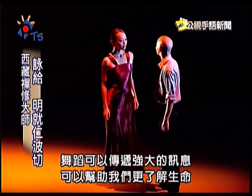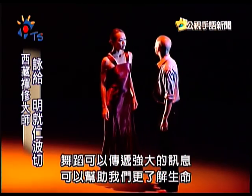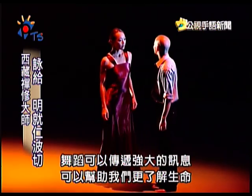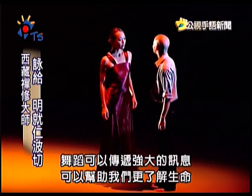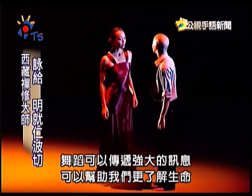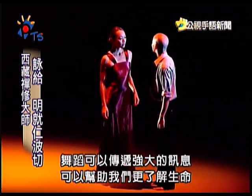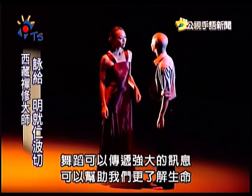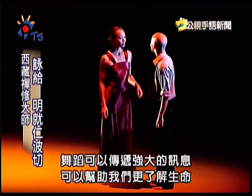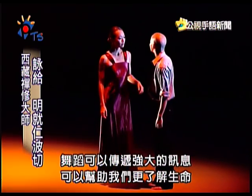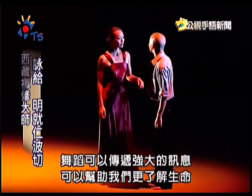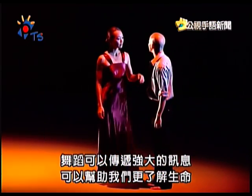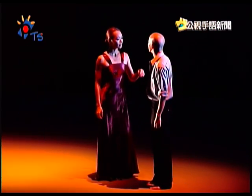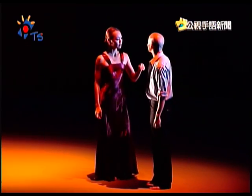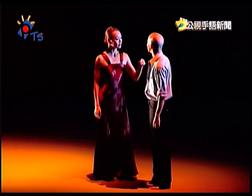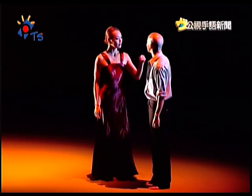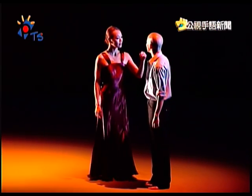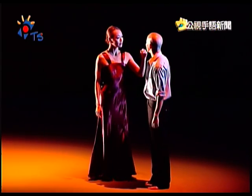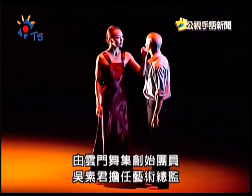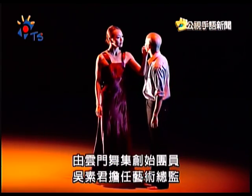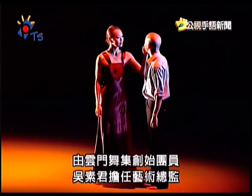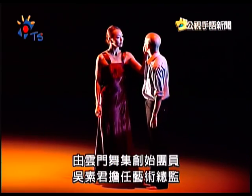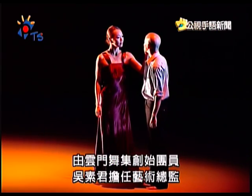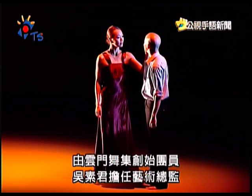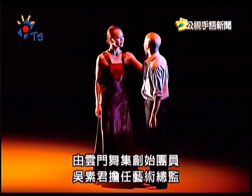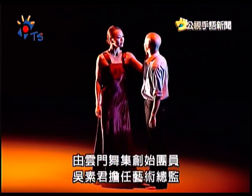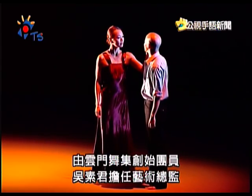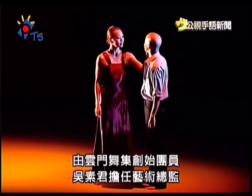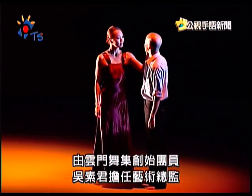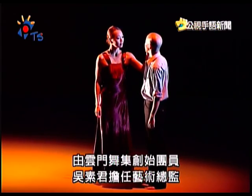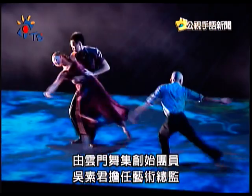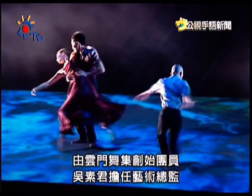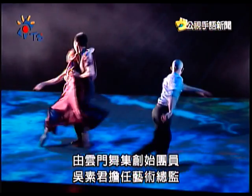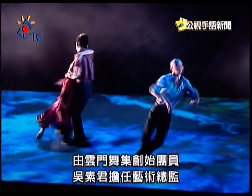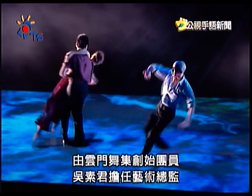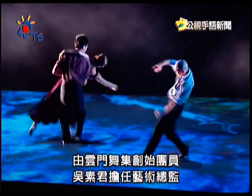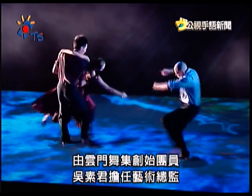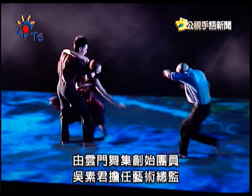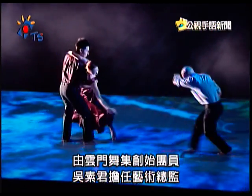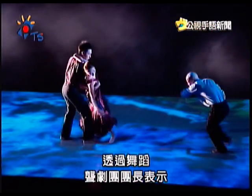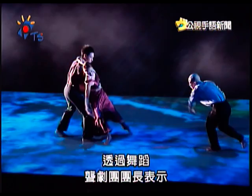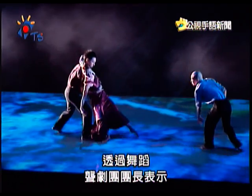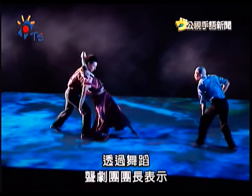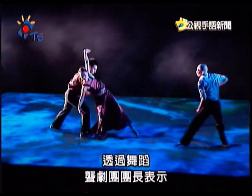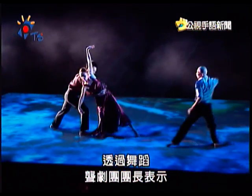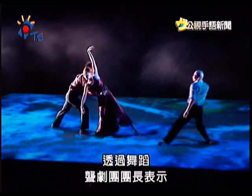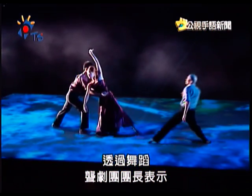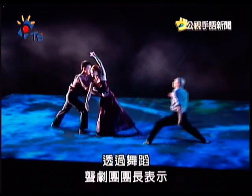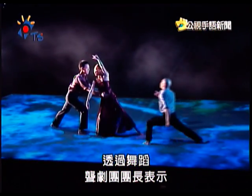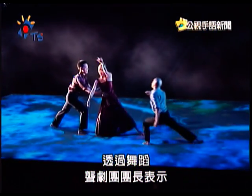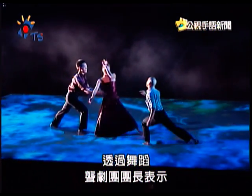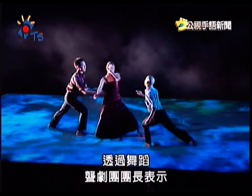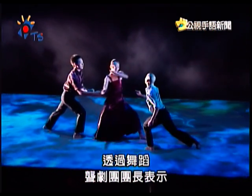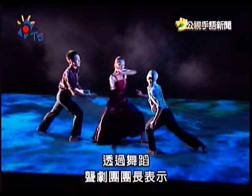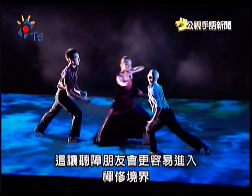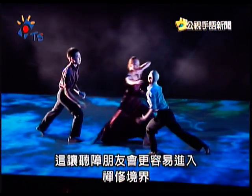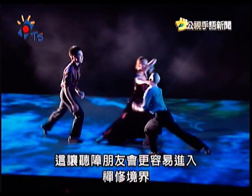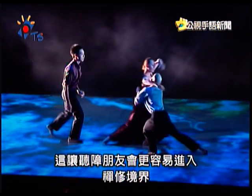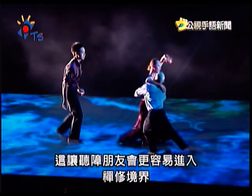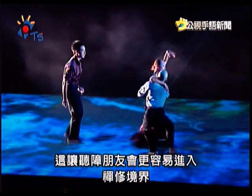our life. 由于闷舞集创始团员吴素君担任艺术总监，透过舞蹈，龙俊团团长表示，这让听障朋友会